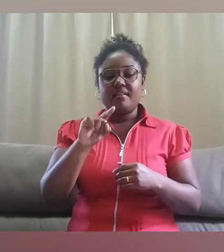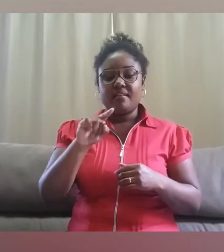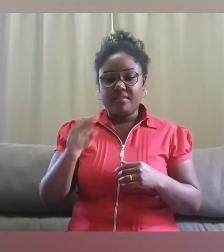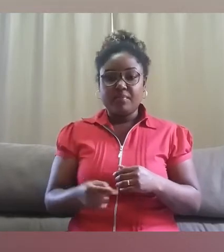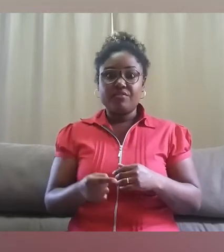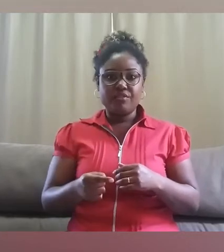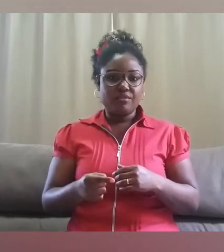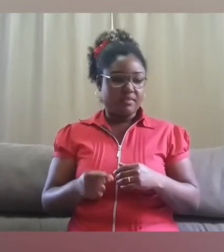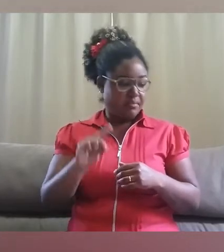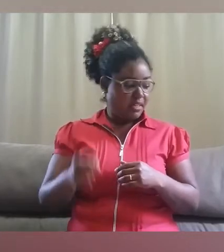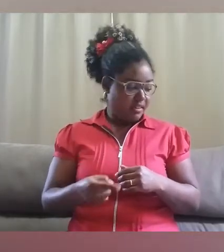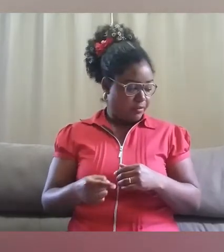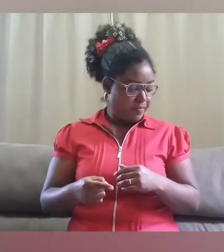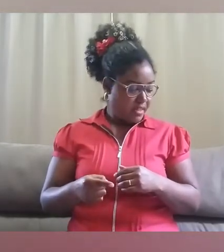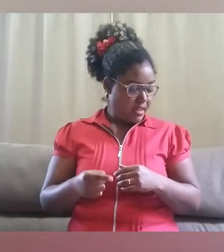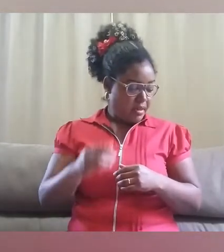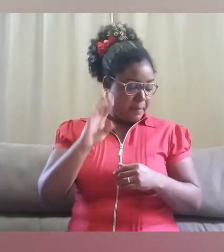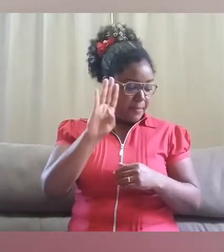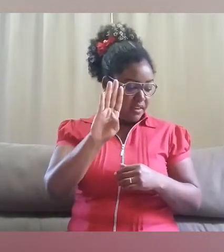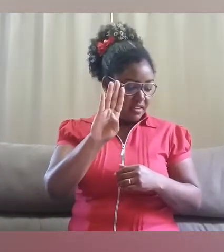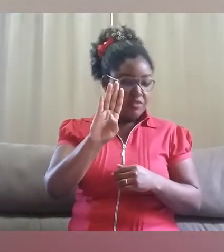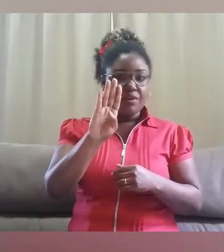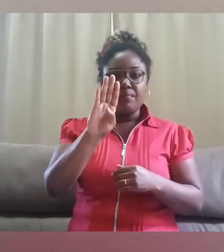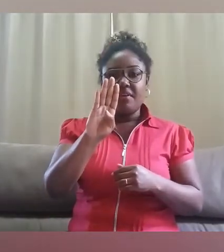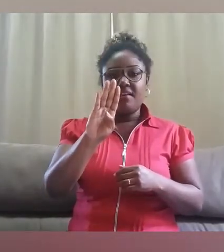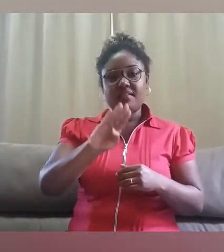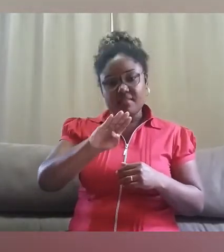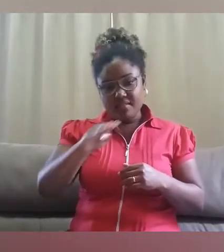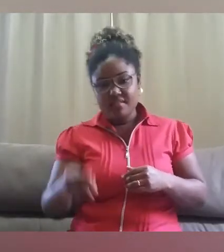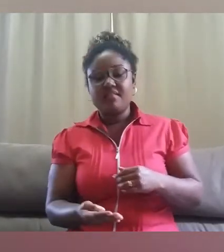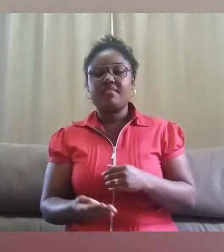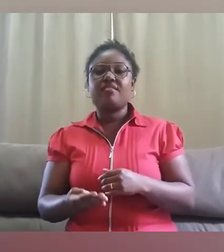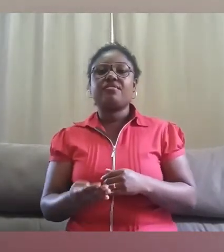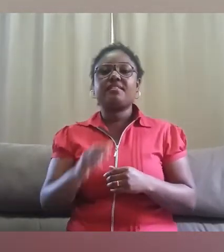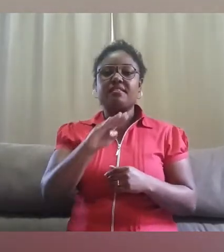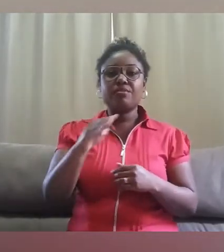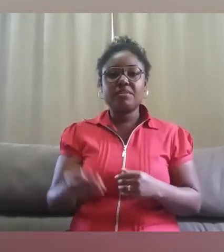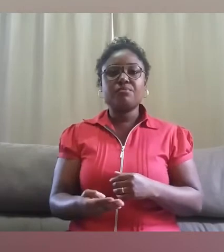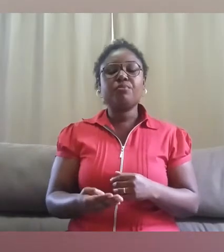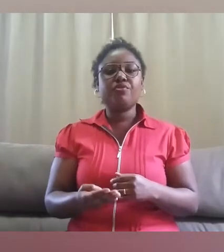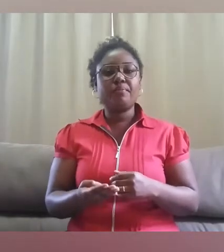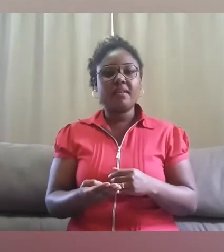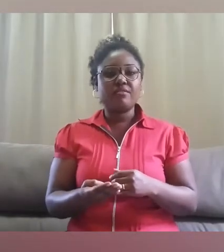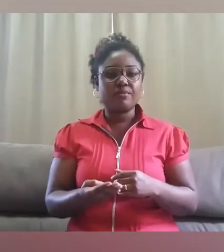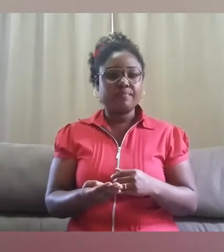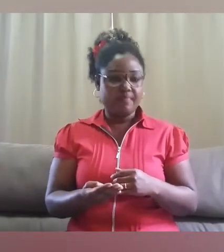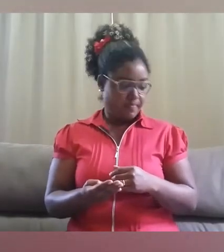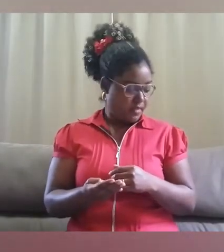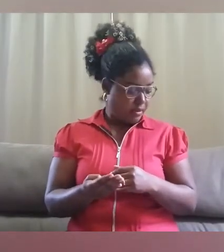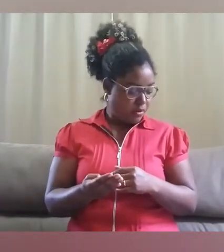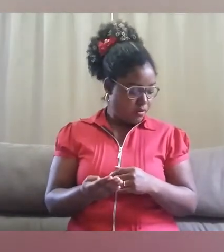É uma vírgula. Milhão. Bilhão é o B. Fazendo o mesmo movimento. Tá bom?